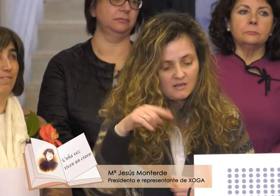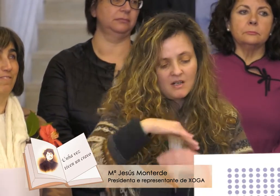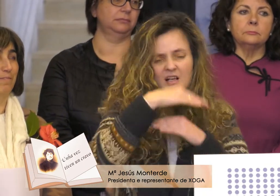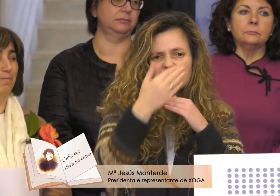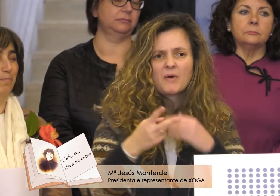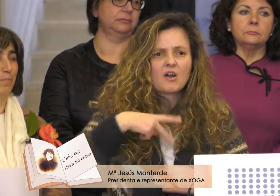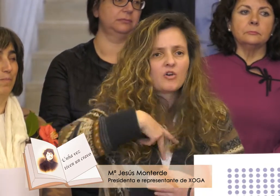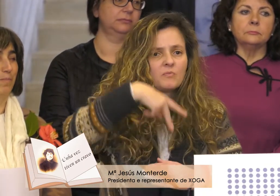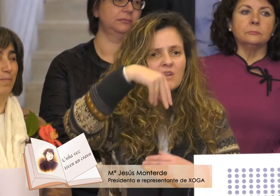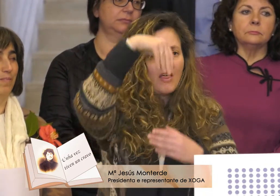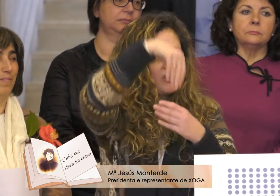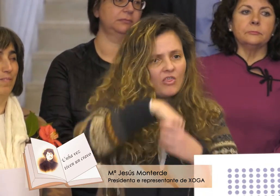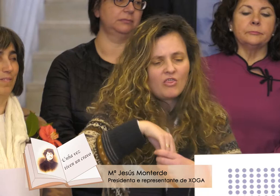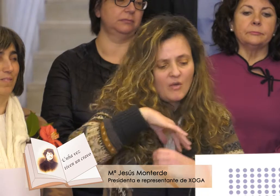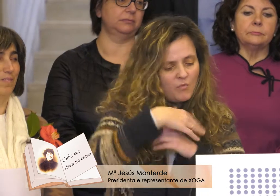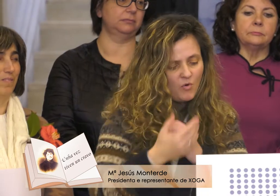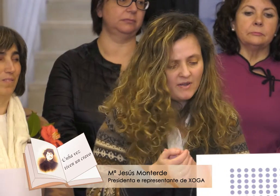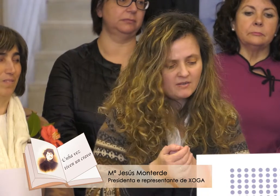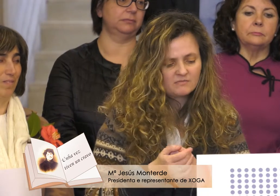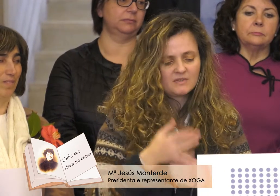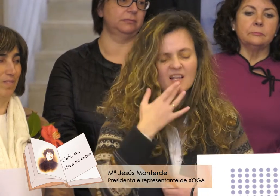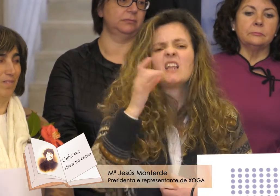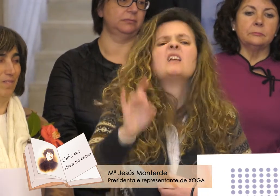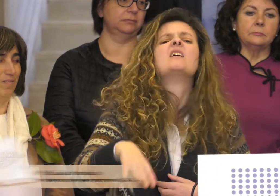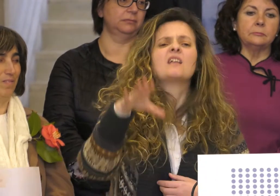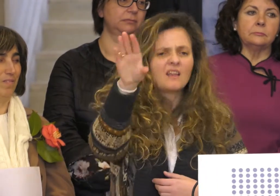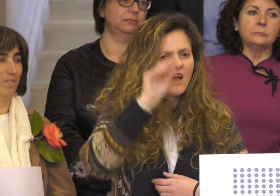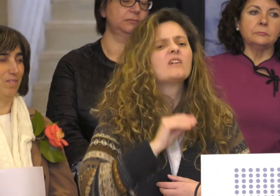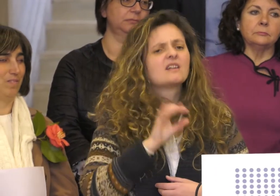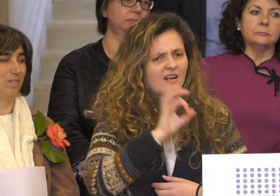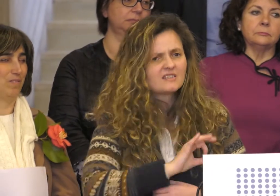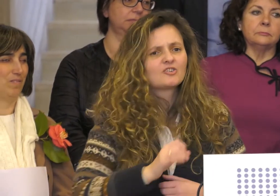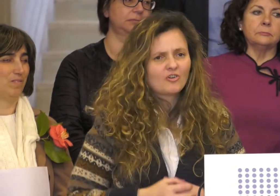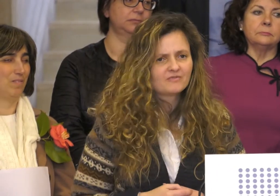Este barro mortal que me envolvo espírito, quen o entenderá, Señor?